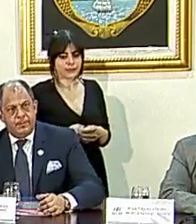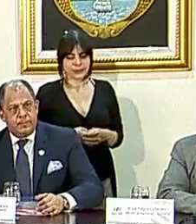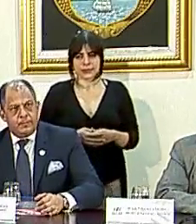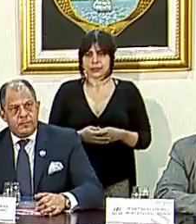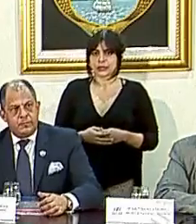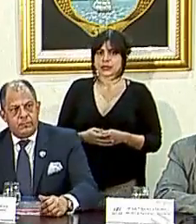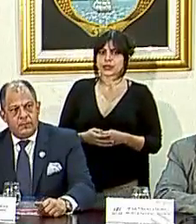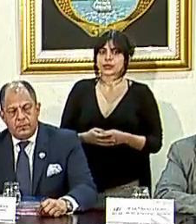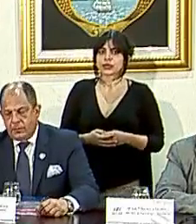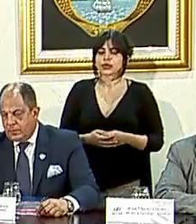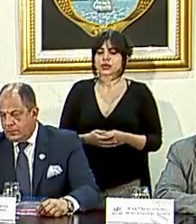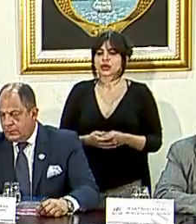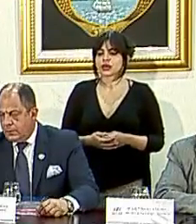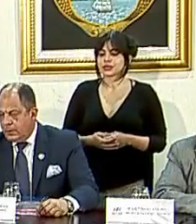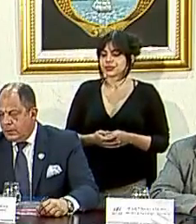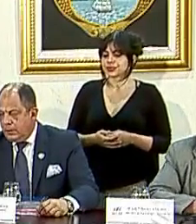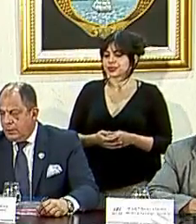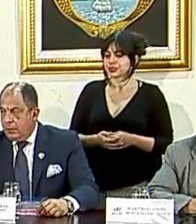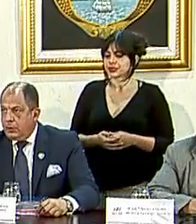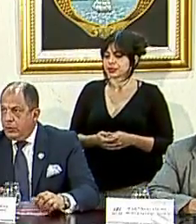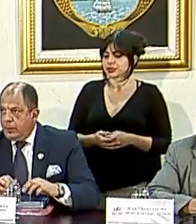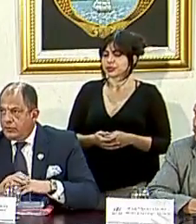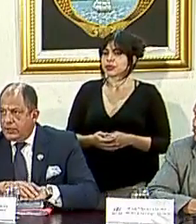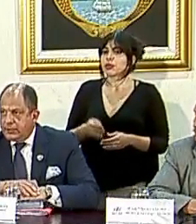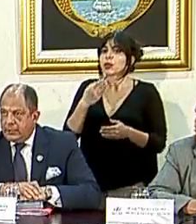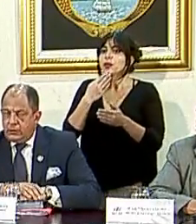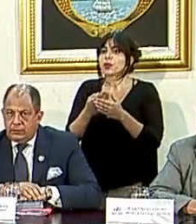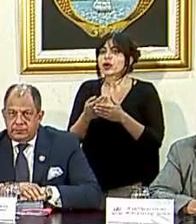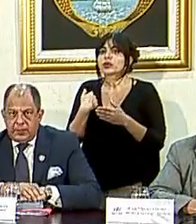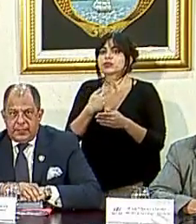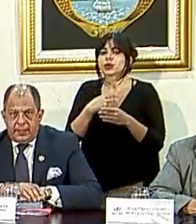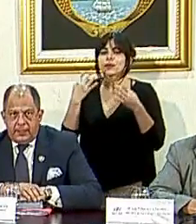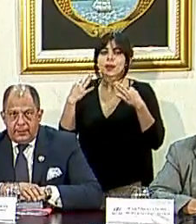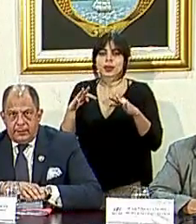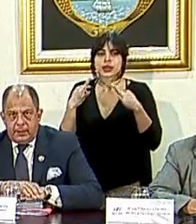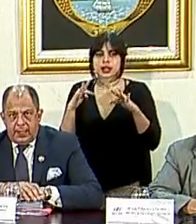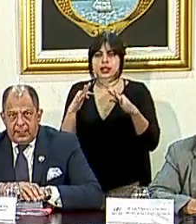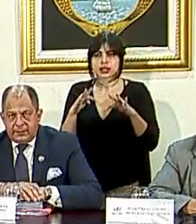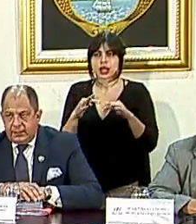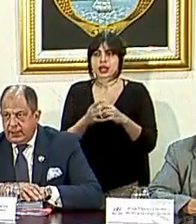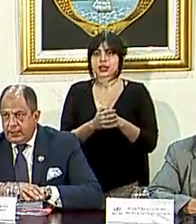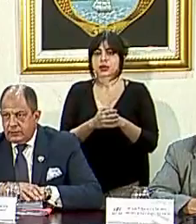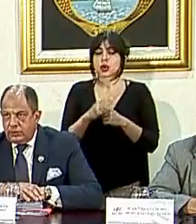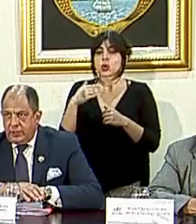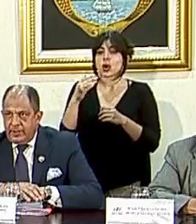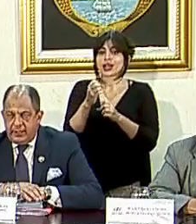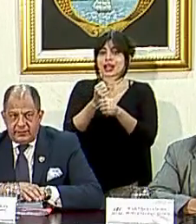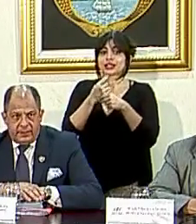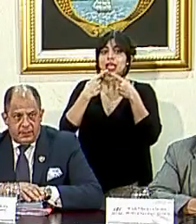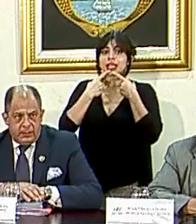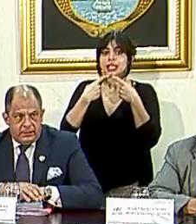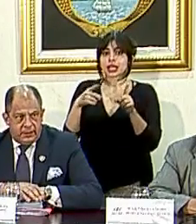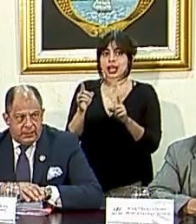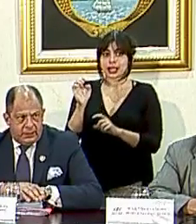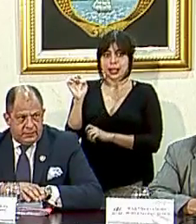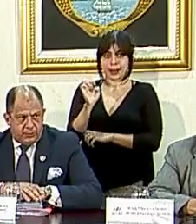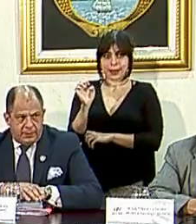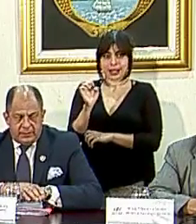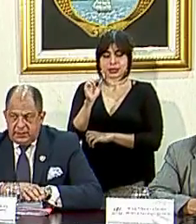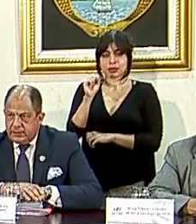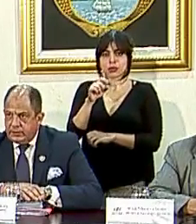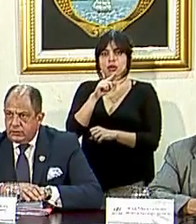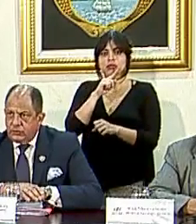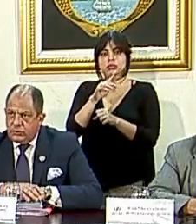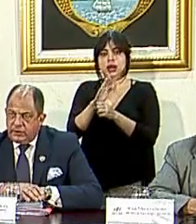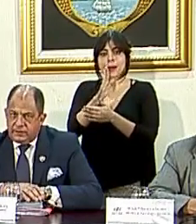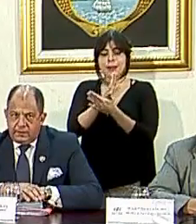de carne de porcina. Gracias. Bueno, hemos tratado de que al hacer la declaratoria de emergencia se garantice por